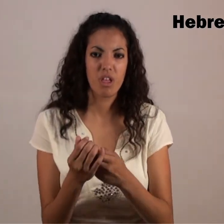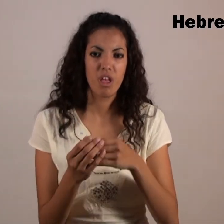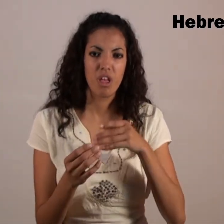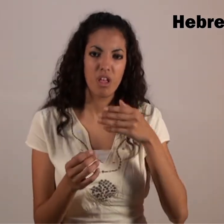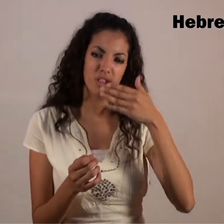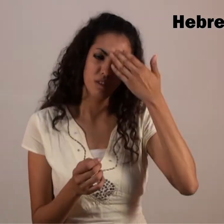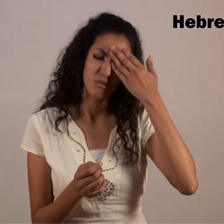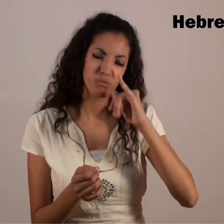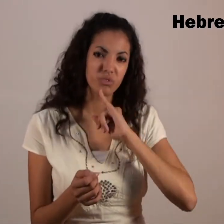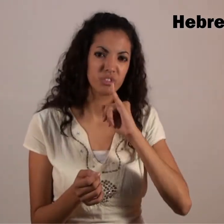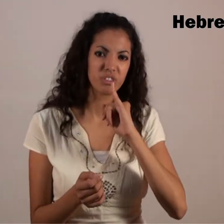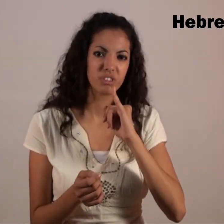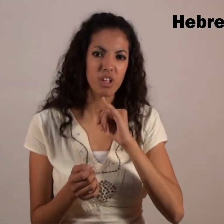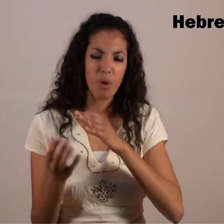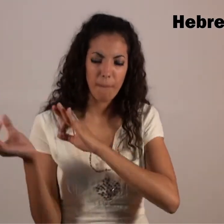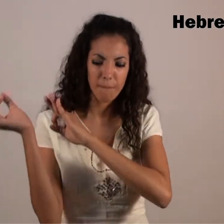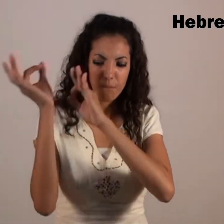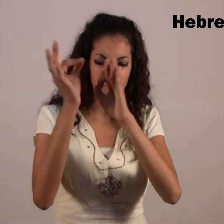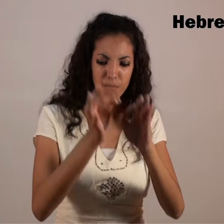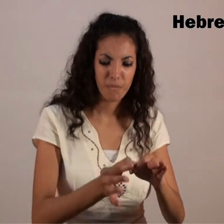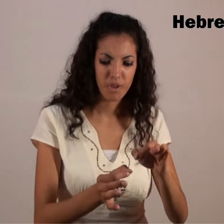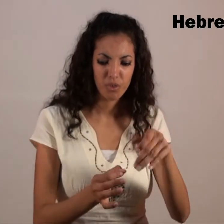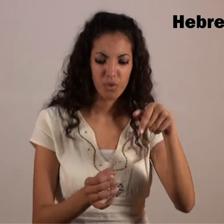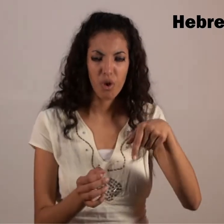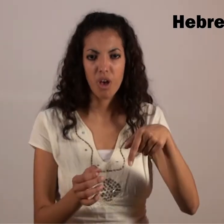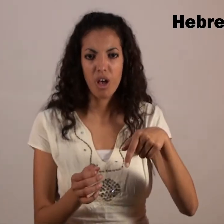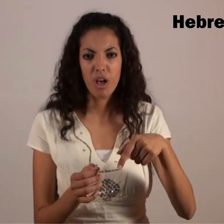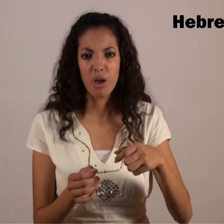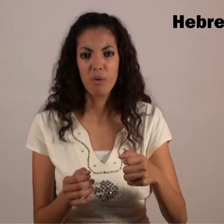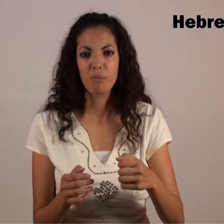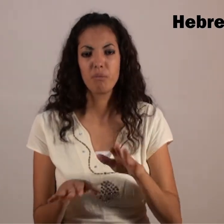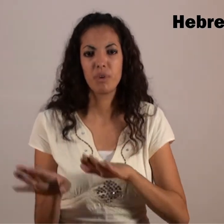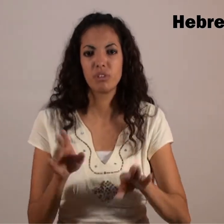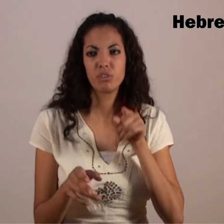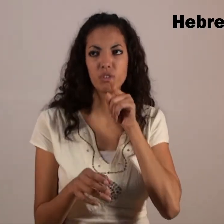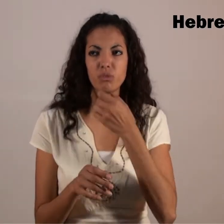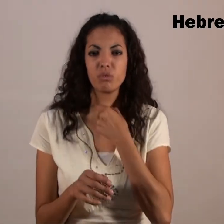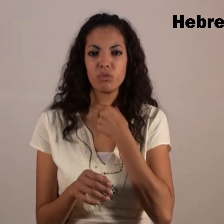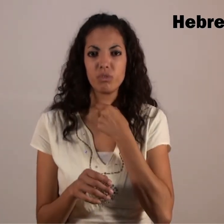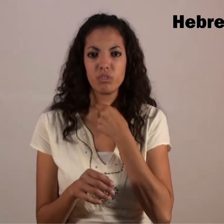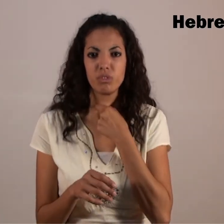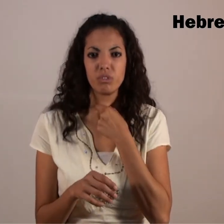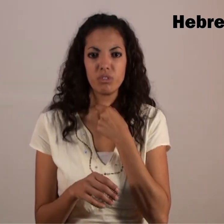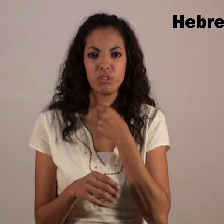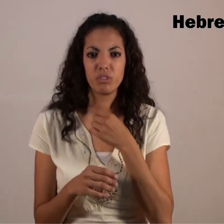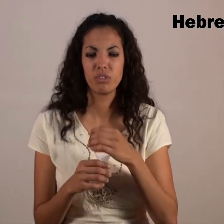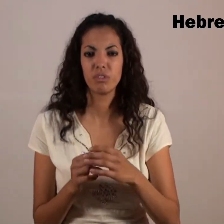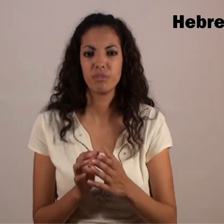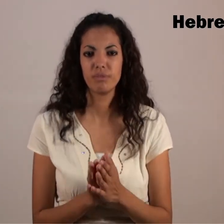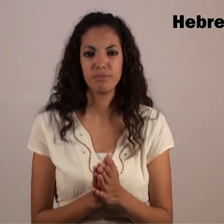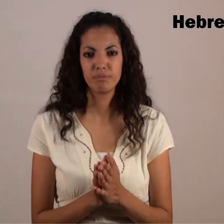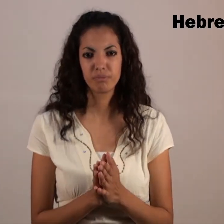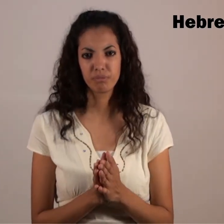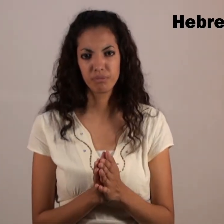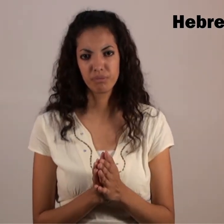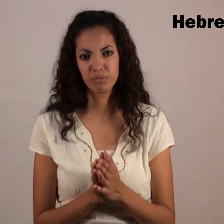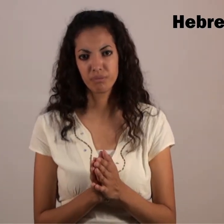aquí que vengo, oh Dios, para hacer tu voluntad. Quítalo primero, para establecer esto último. En